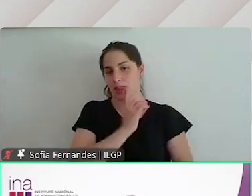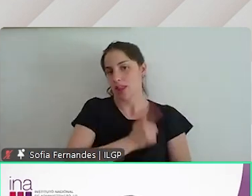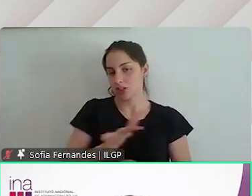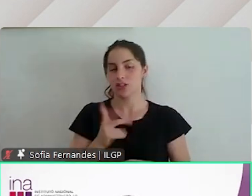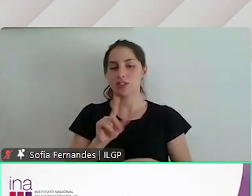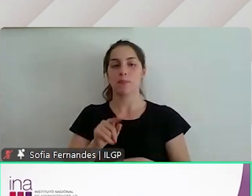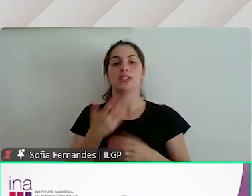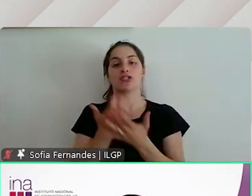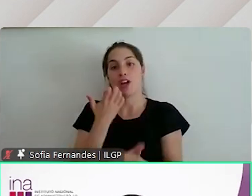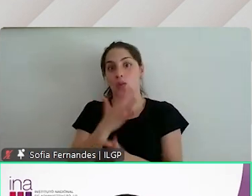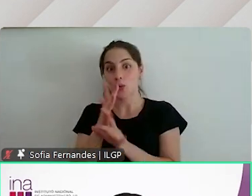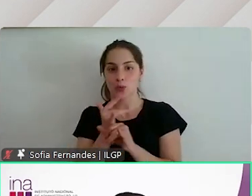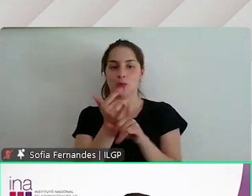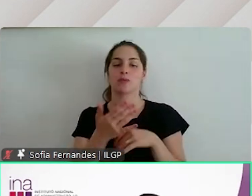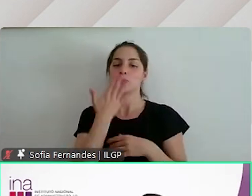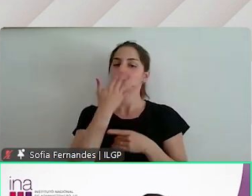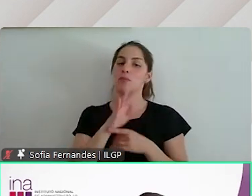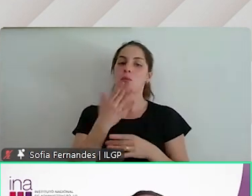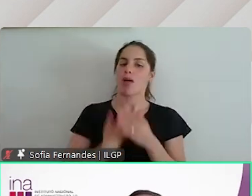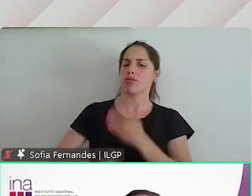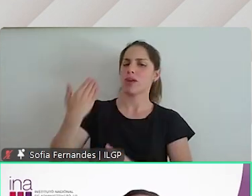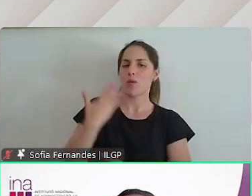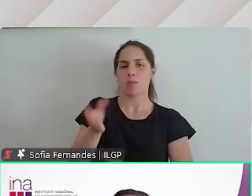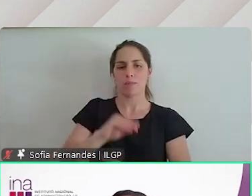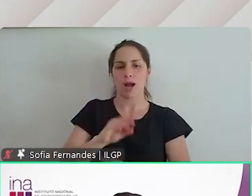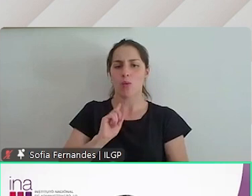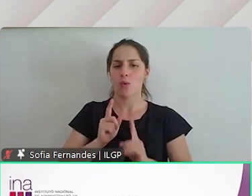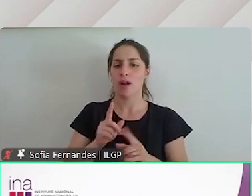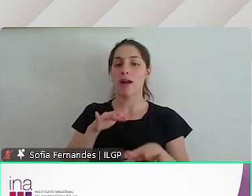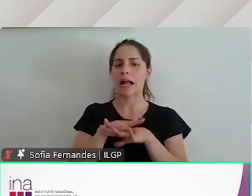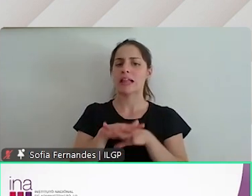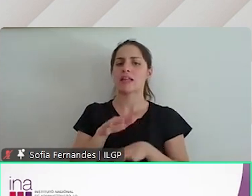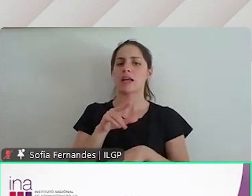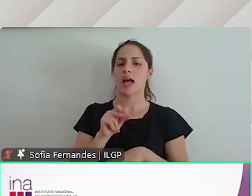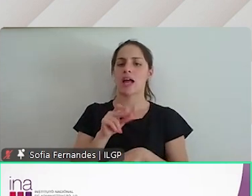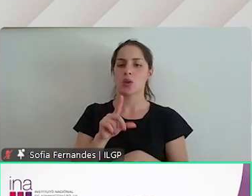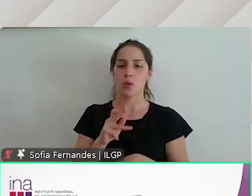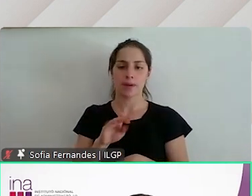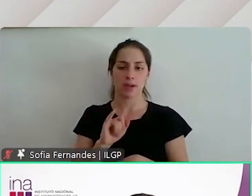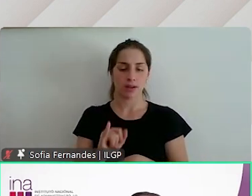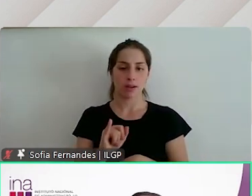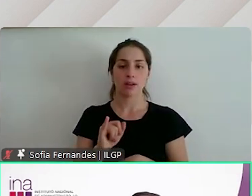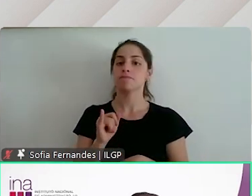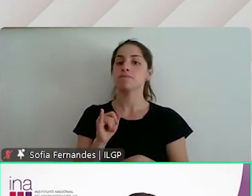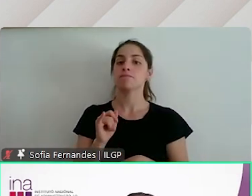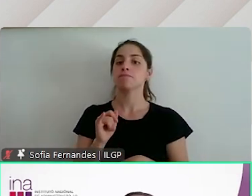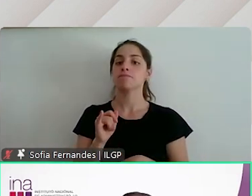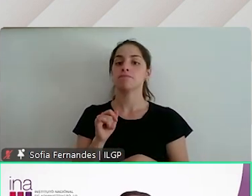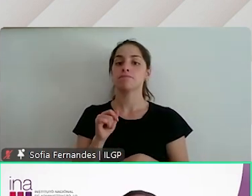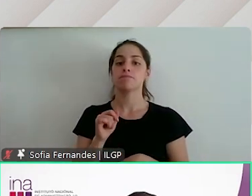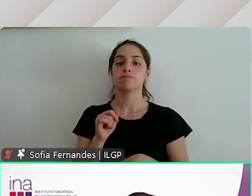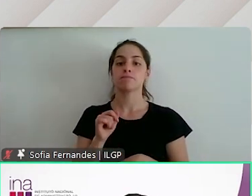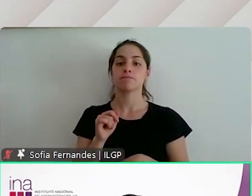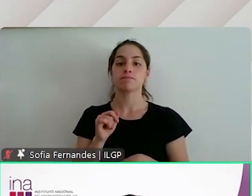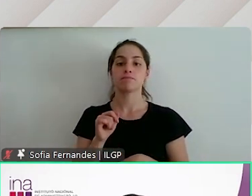destaques. O mais antigo que temos aqui é o da rede INA Alumni e que tem que ver com a distinção